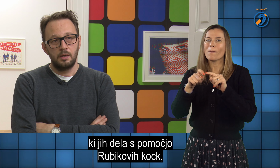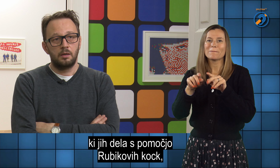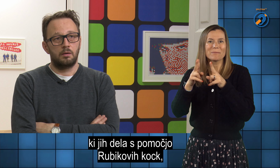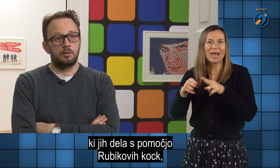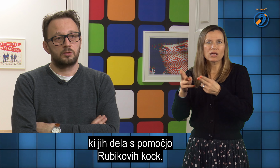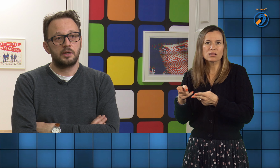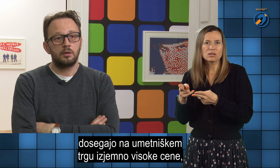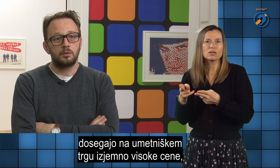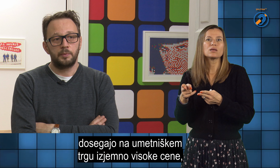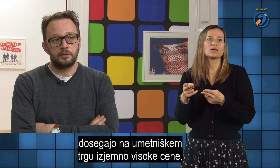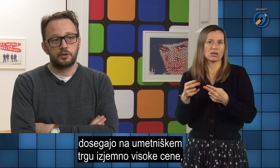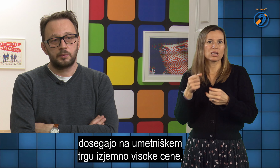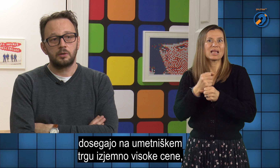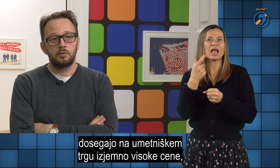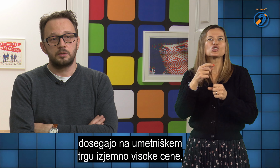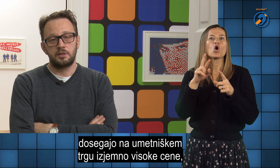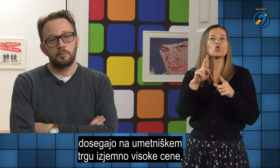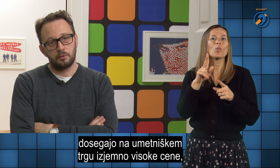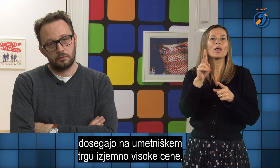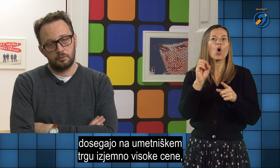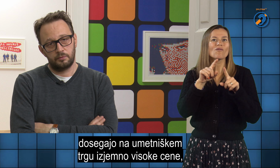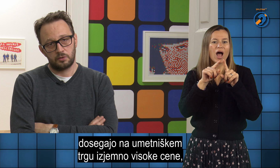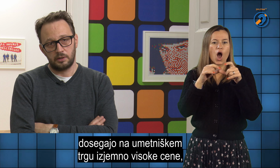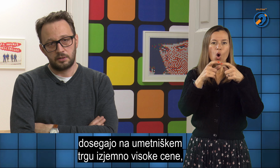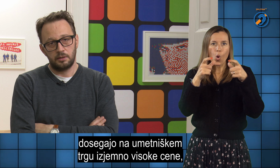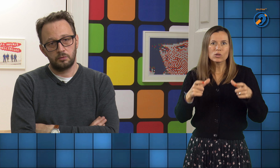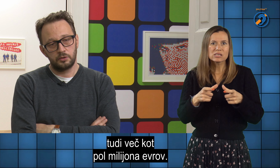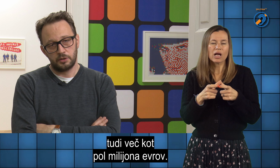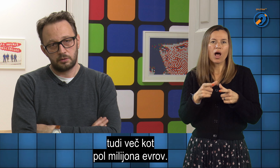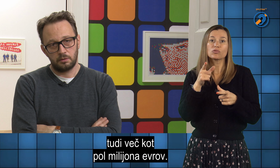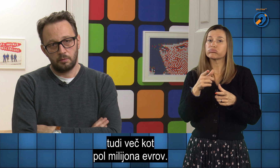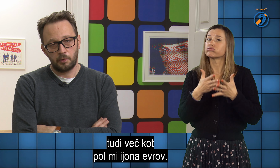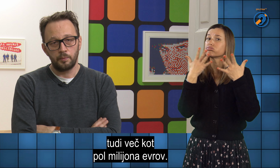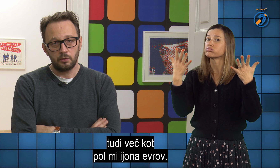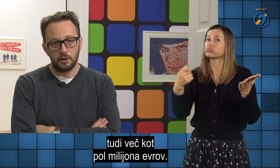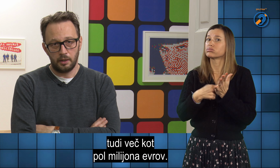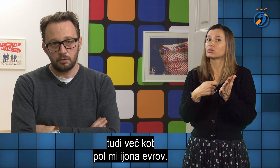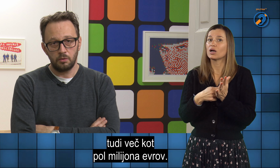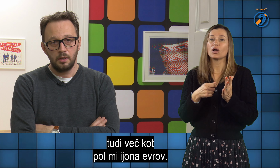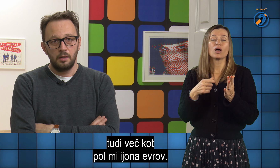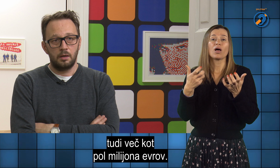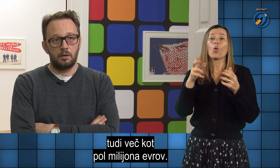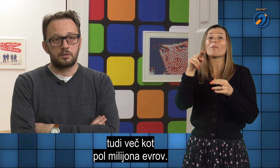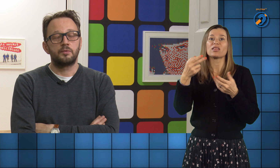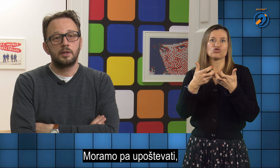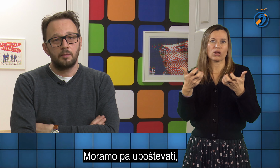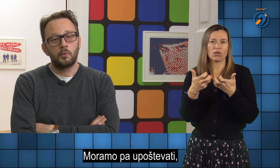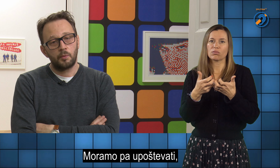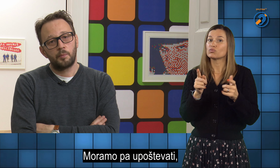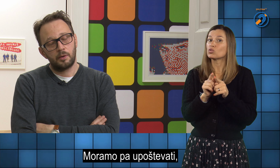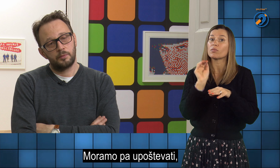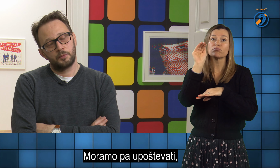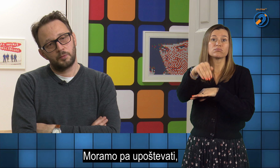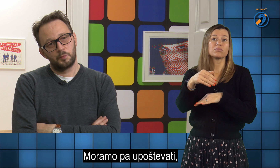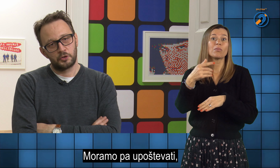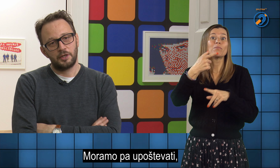kock, dosegajo na umetniškem trgu izjemno visoke cene, tudi čez $500 000. Seveda moramo